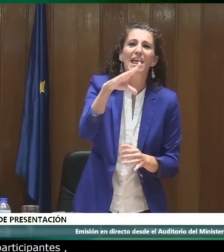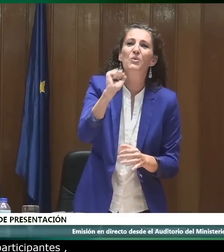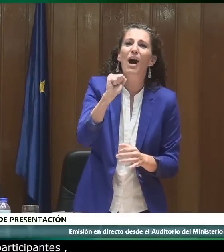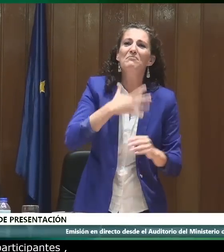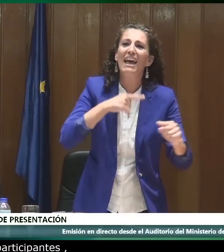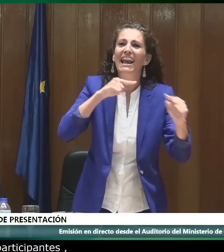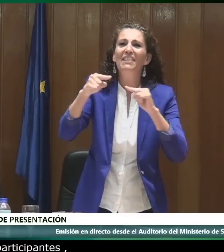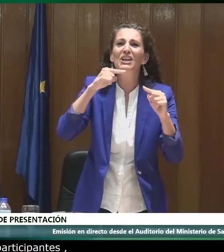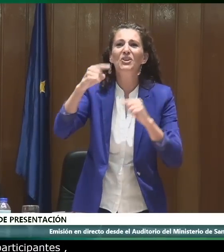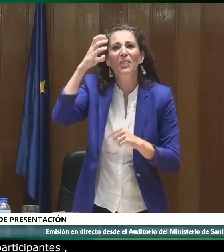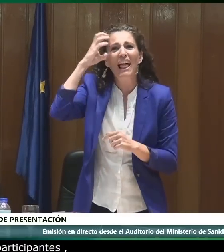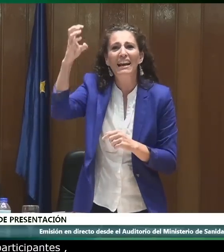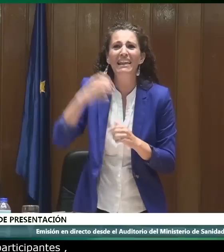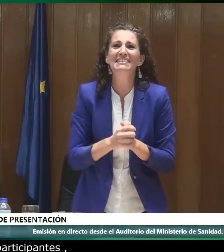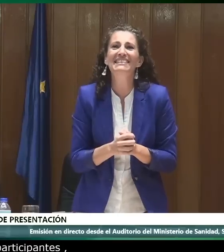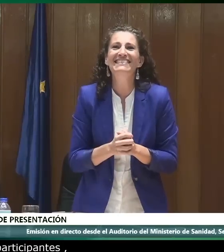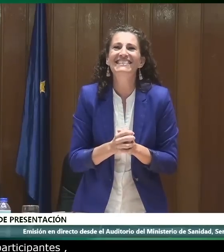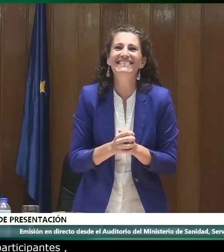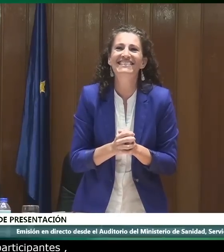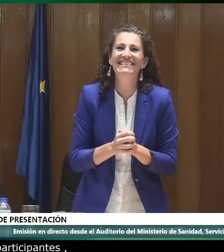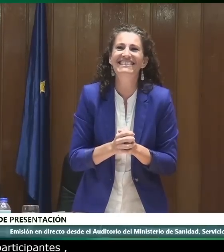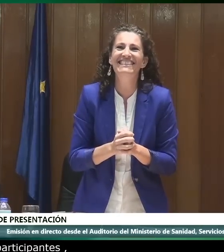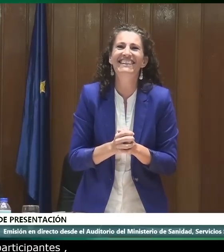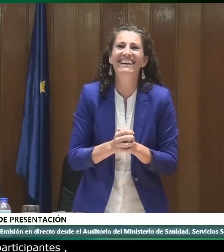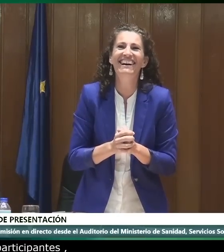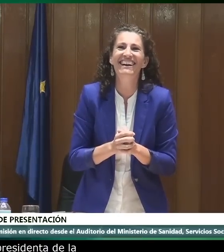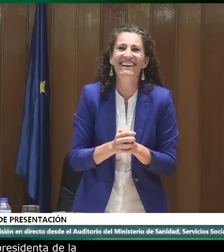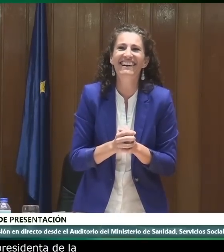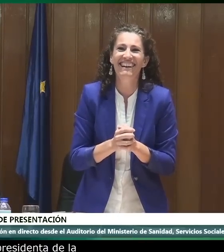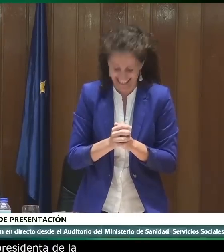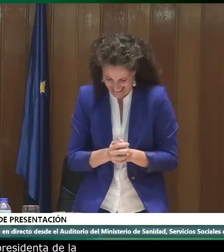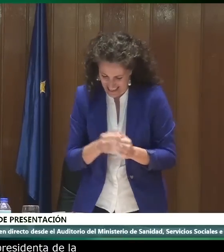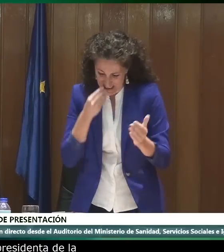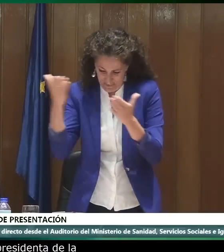de incorporarse José Manuel Blecua, director de la RAE. Bienvenido.